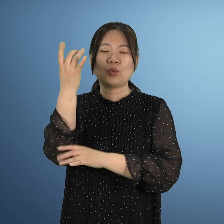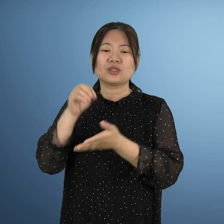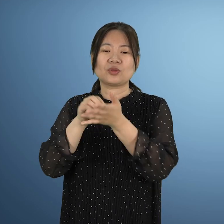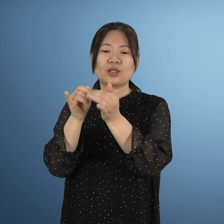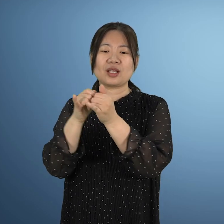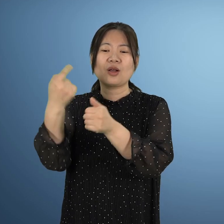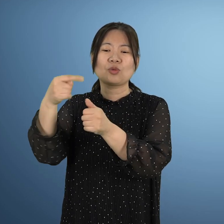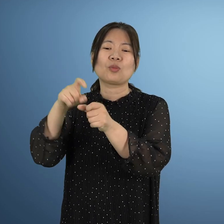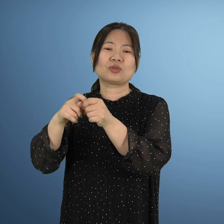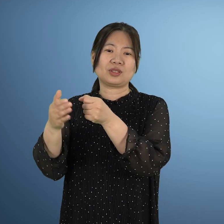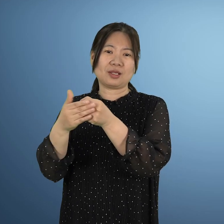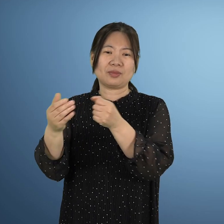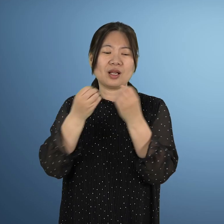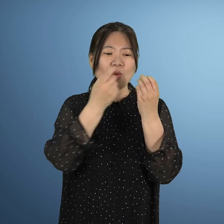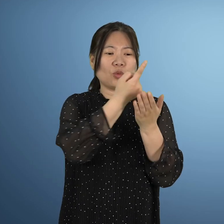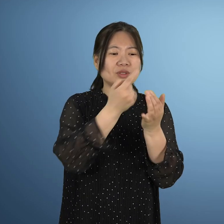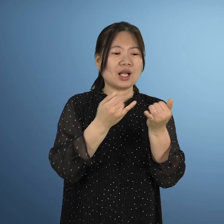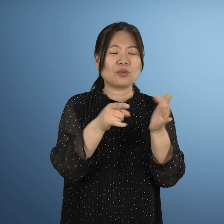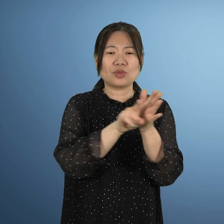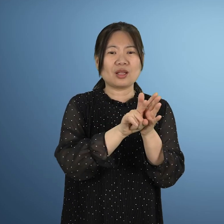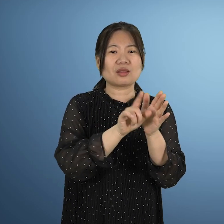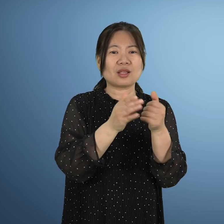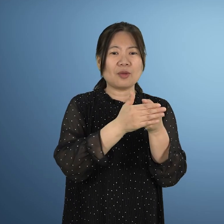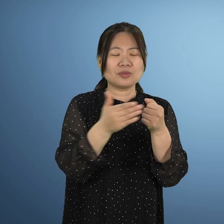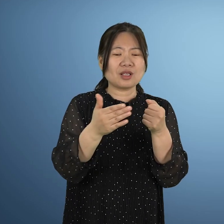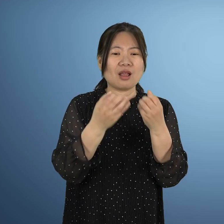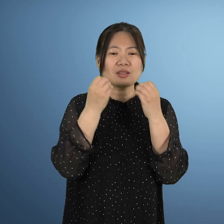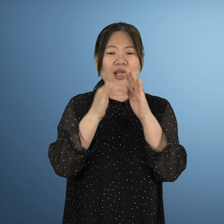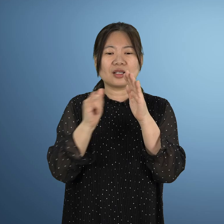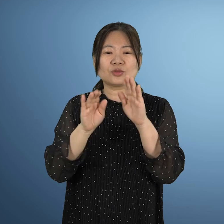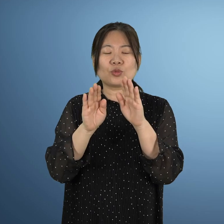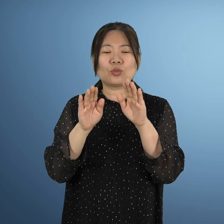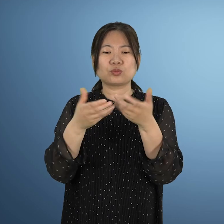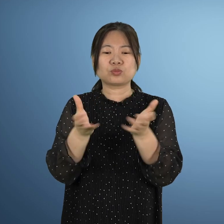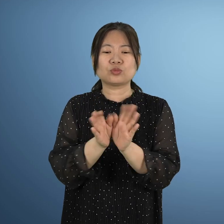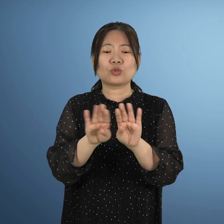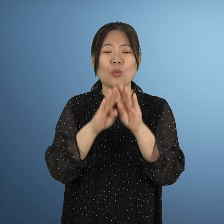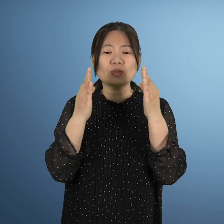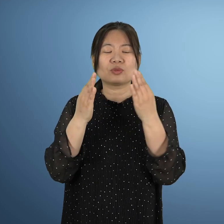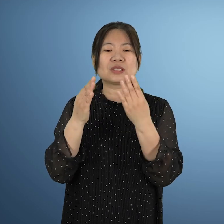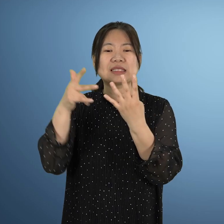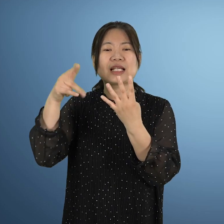분들을 교육하기 위해서 새가족부를 오픈한 지가 이제 넉 주 됐어요.